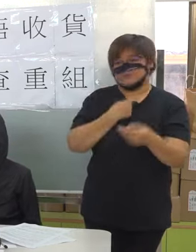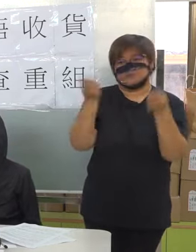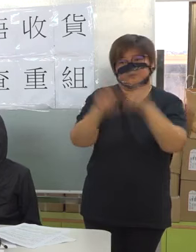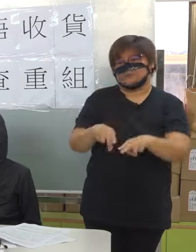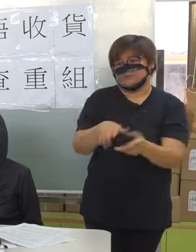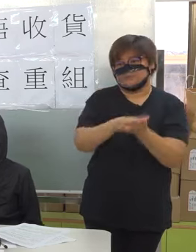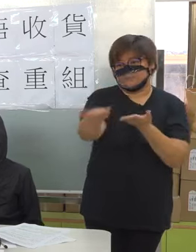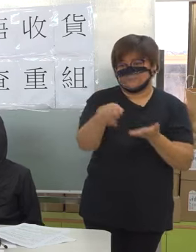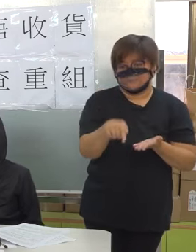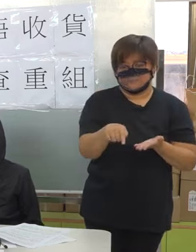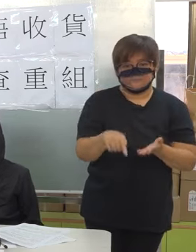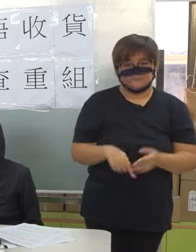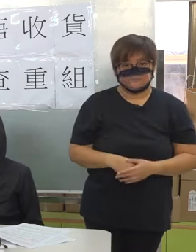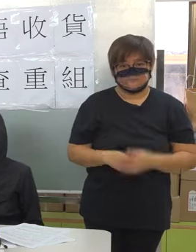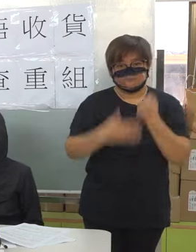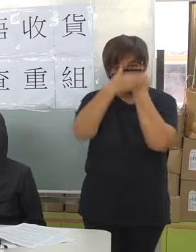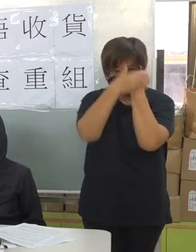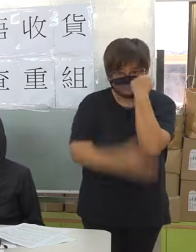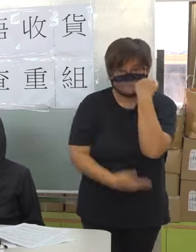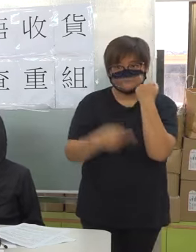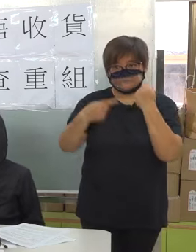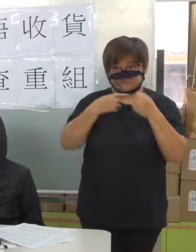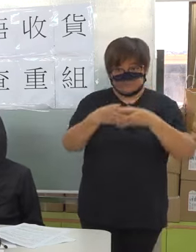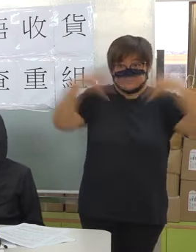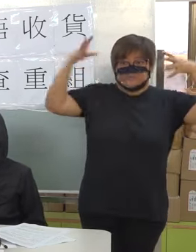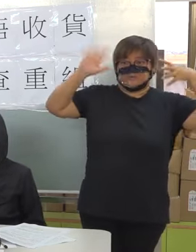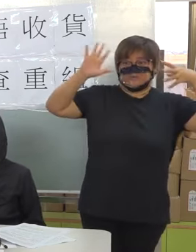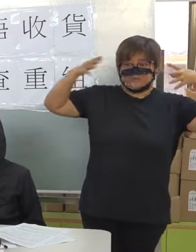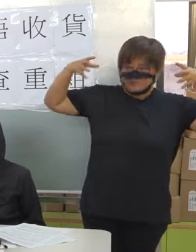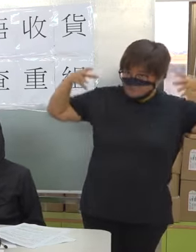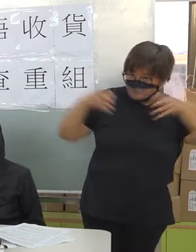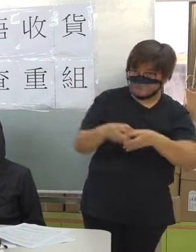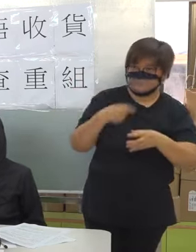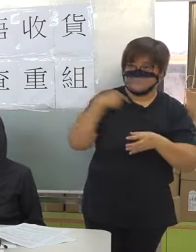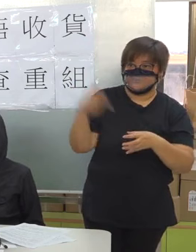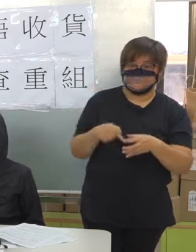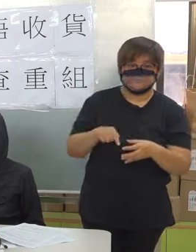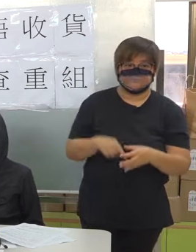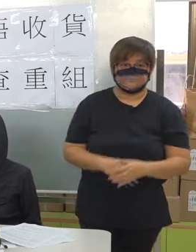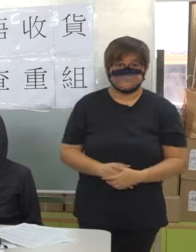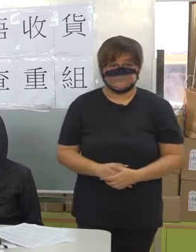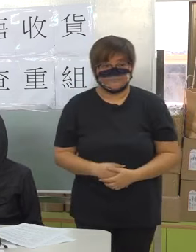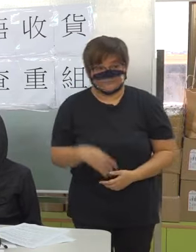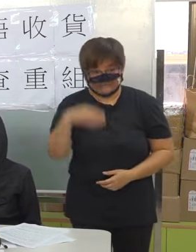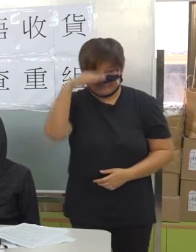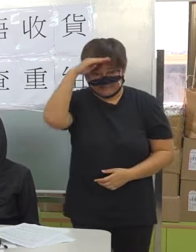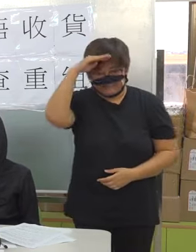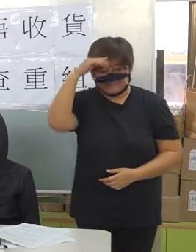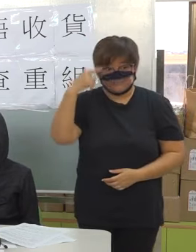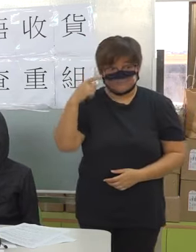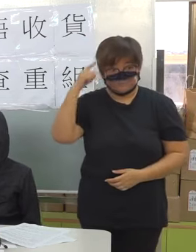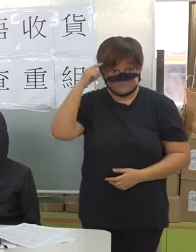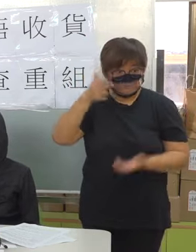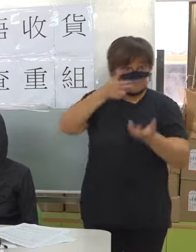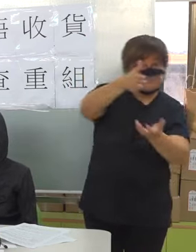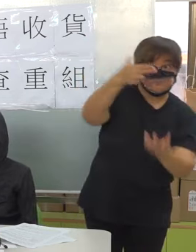恐怖分子，我支槍對住我們的頭啊？你憑什麼用你的膝頭壓住我的頸啊？我們什麼事都沒有做過，即是我們什麼都沒有做錯的。